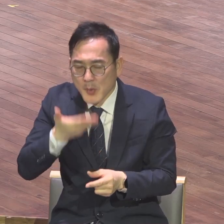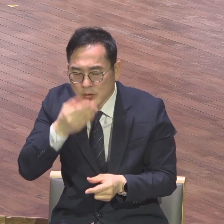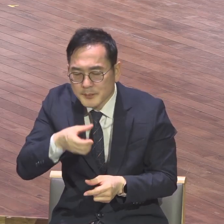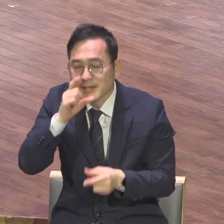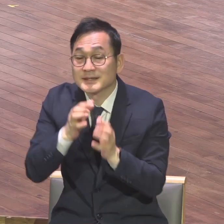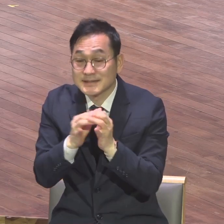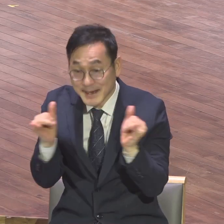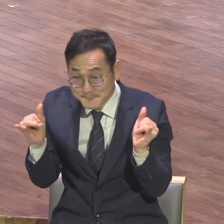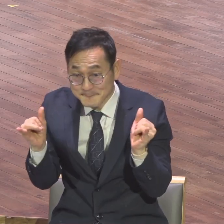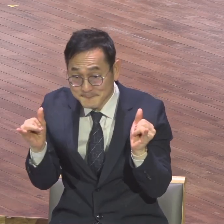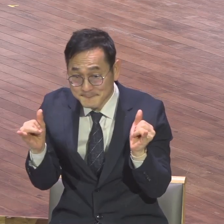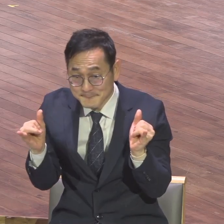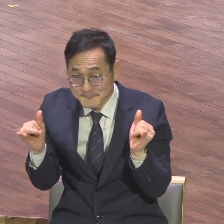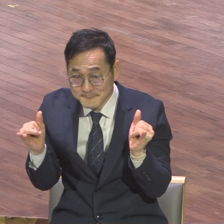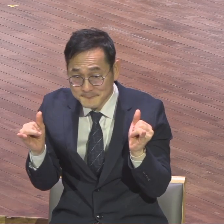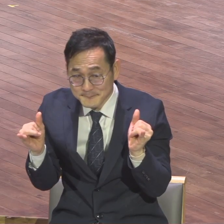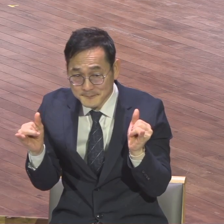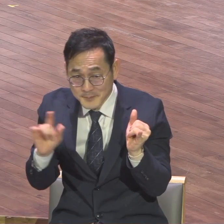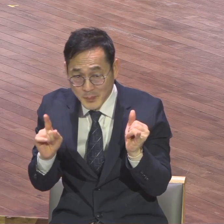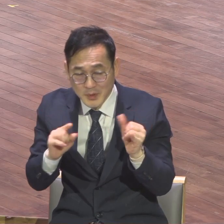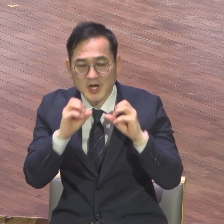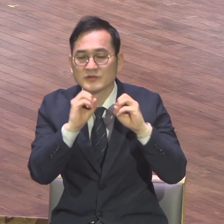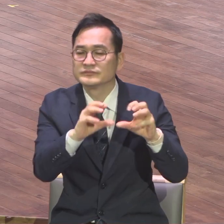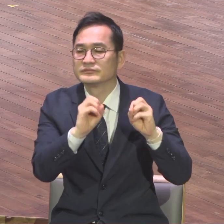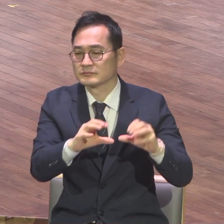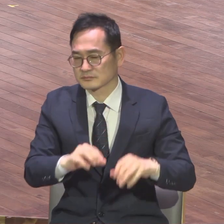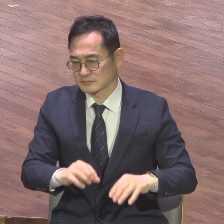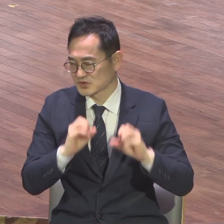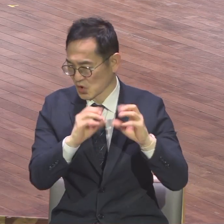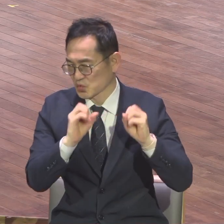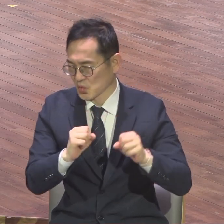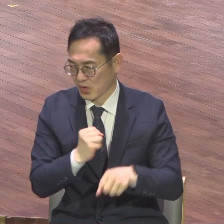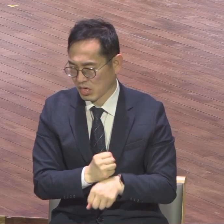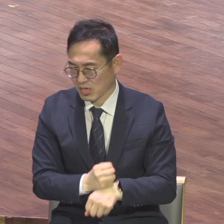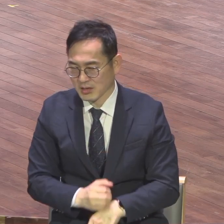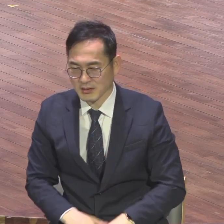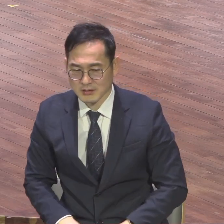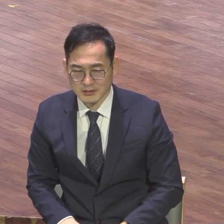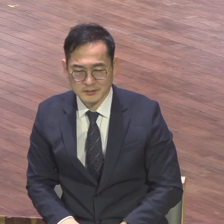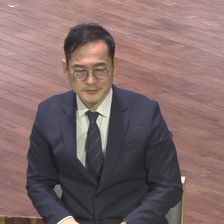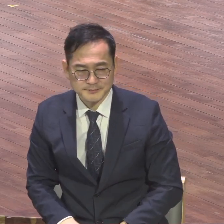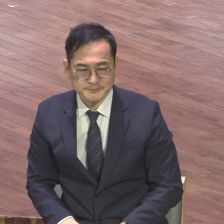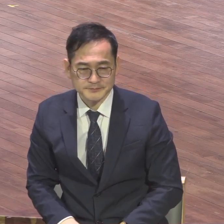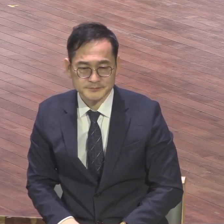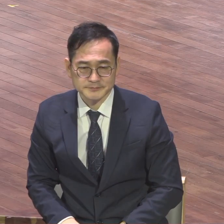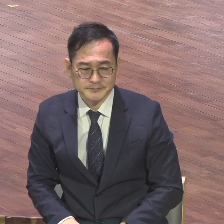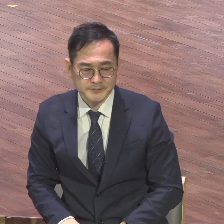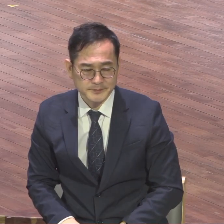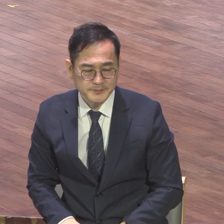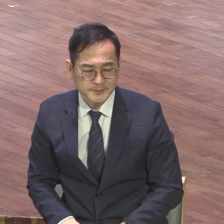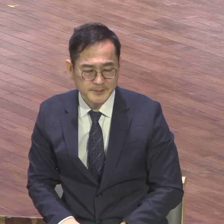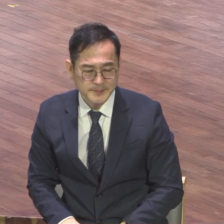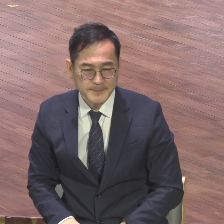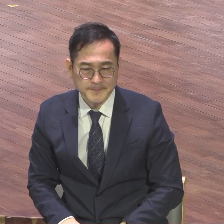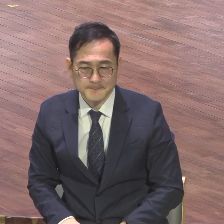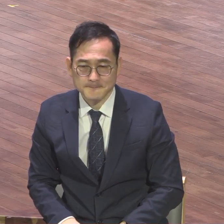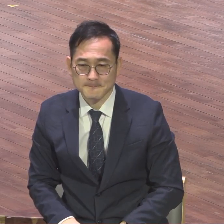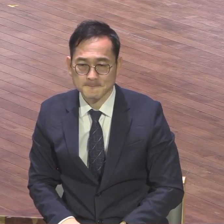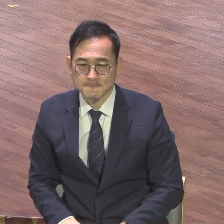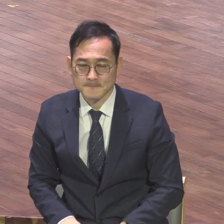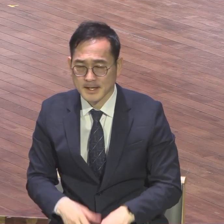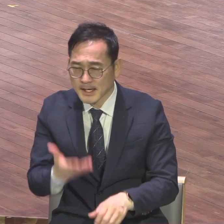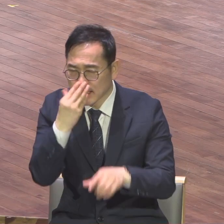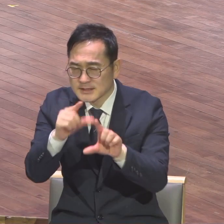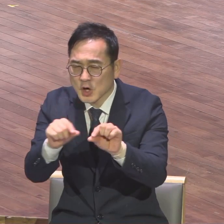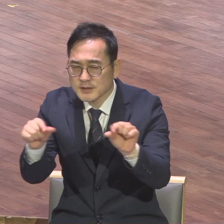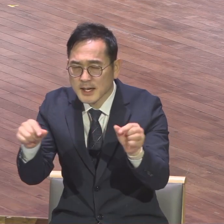뭐냐? 전하는 거예요. 전하는 것. 이 사실을 전하는 것입니다. 여러분이 성찬 통해서 그 속에 담긴 의미를 깨닫고